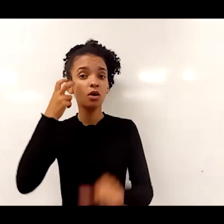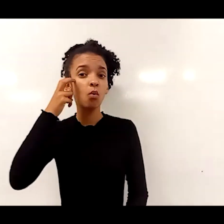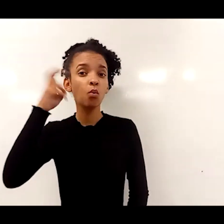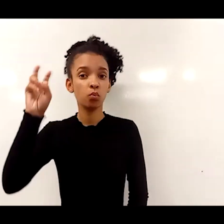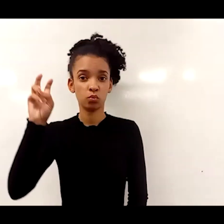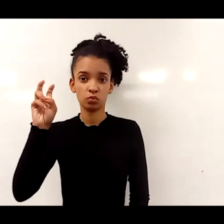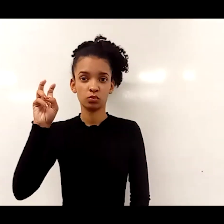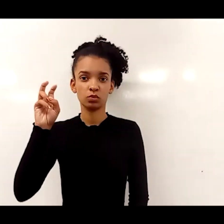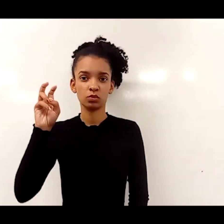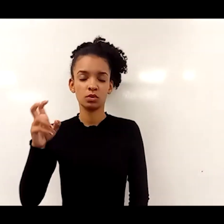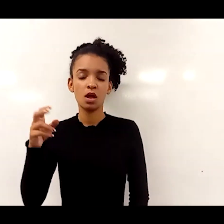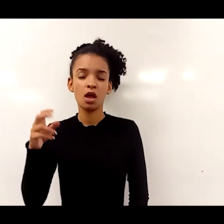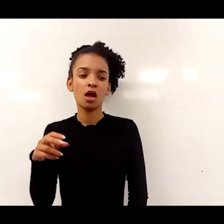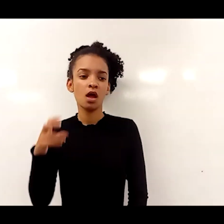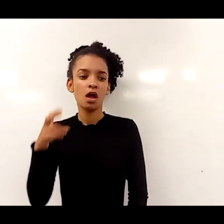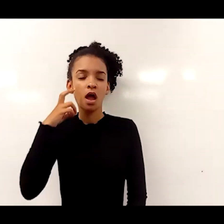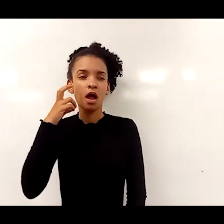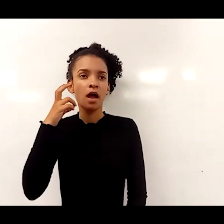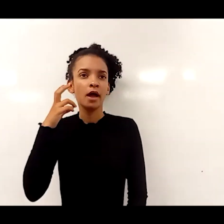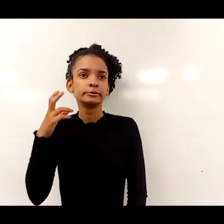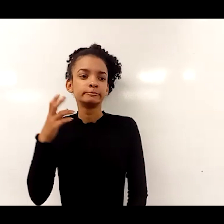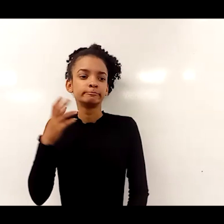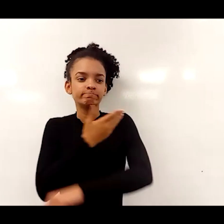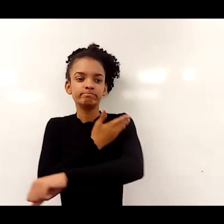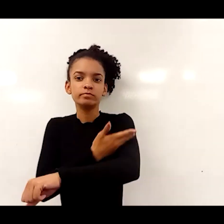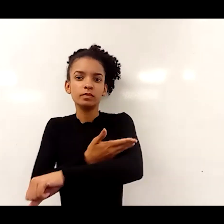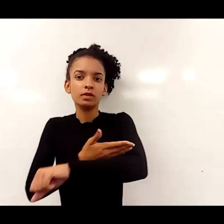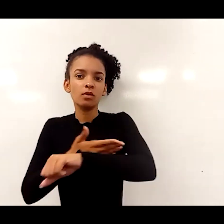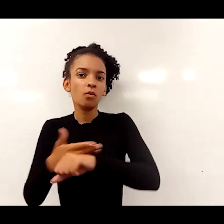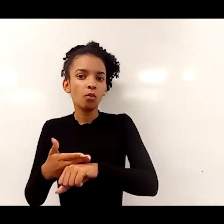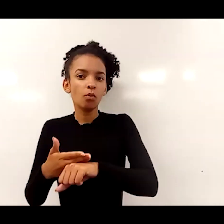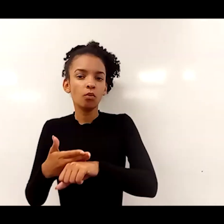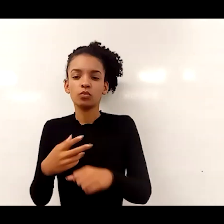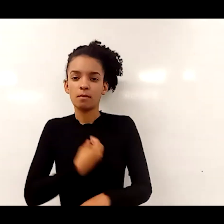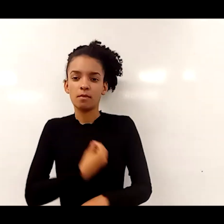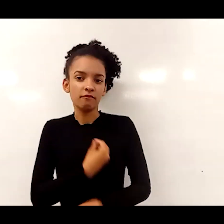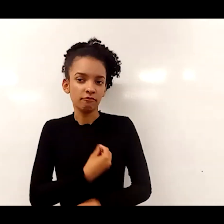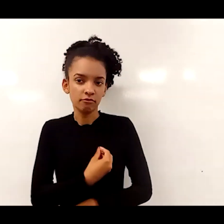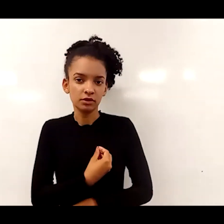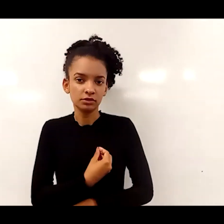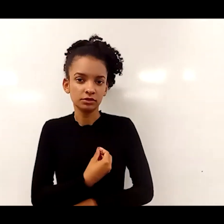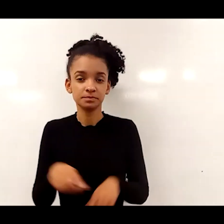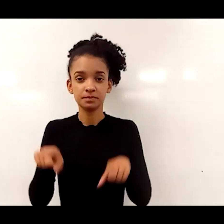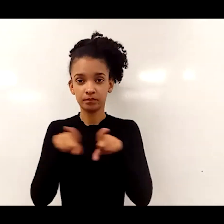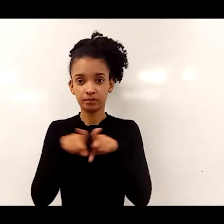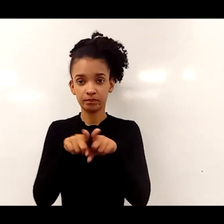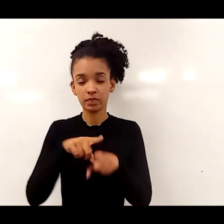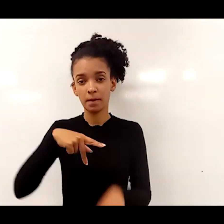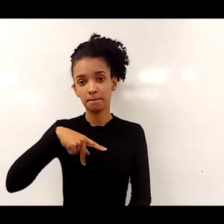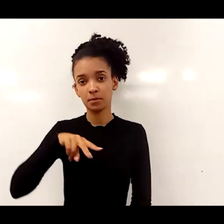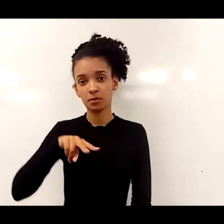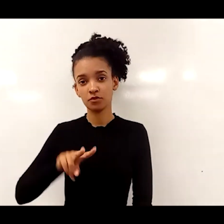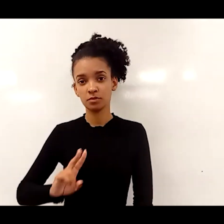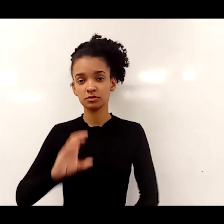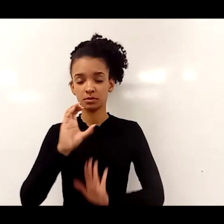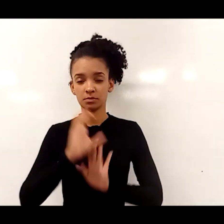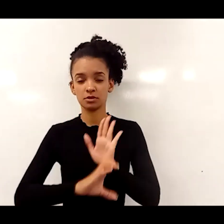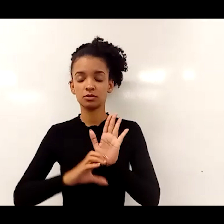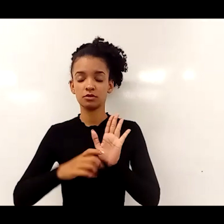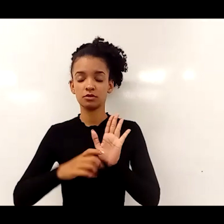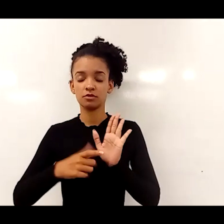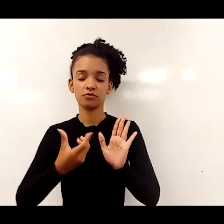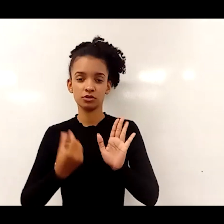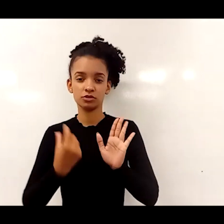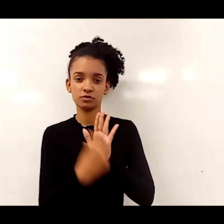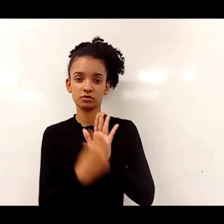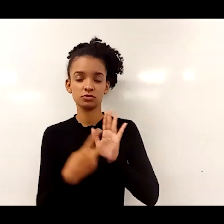um hábito de vida. Irmãos, e também Provérbios 22, 6, eu não vou ler por causa do tempo. Irmãos, isso